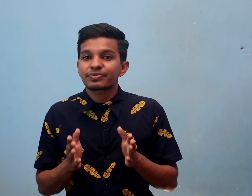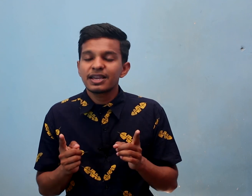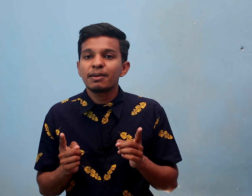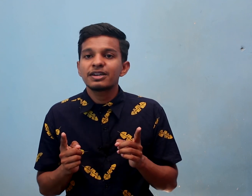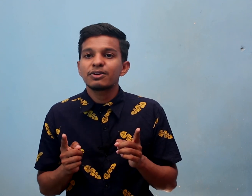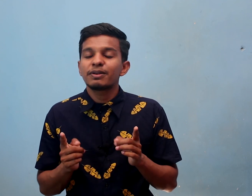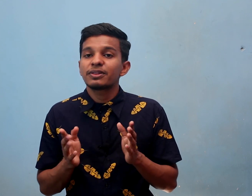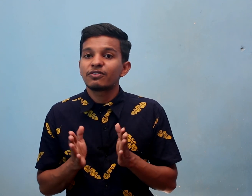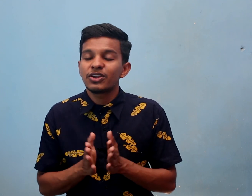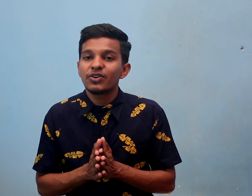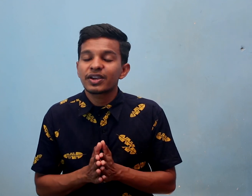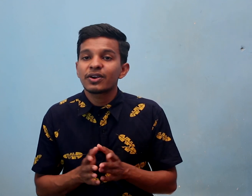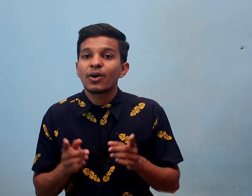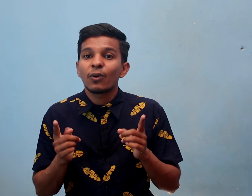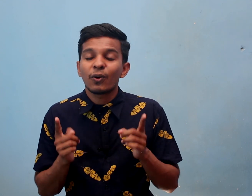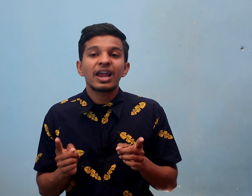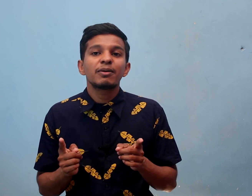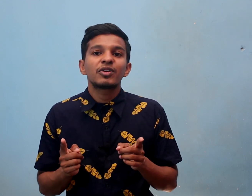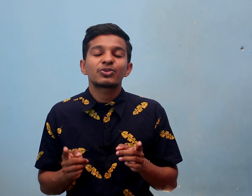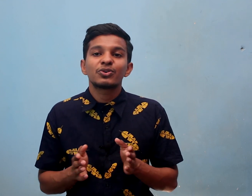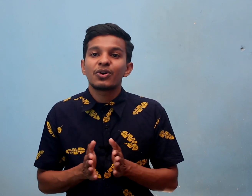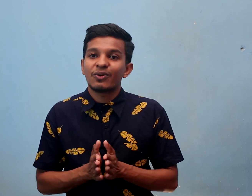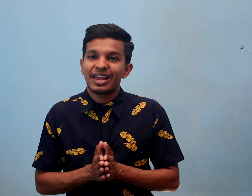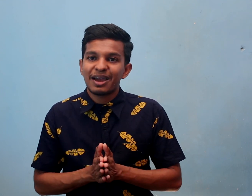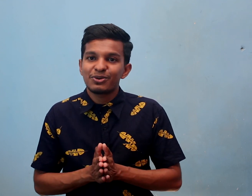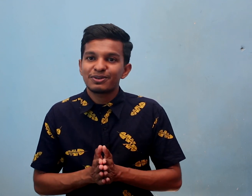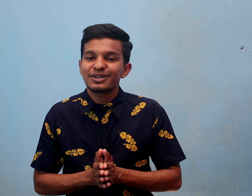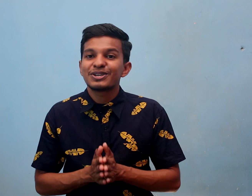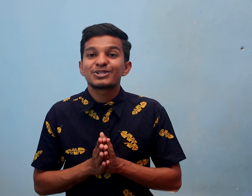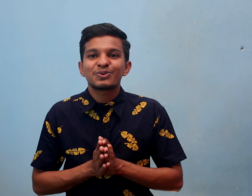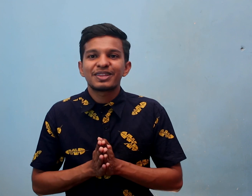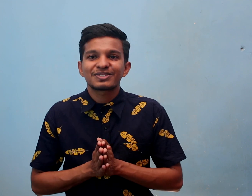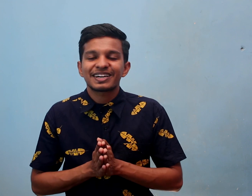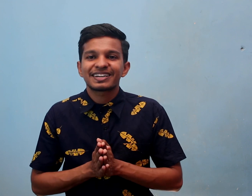සංඥා භාෂාව පිළිබඳ වීඩියෝ එකකින් ඔයාලා හමු වෙනතුරු ඔයාලා හැමෝටම සුබ දවසක්.